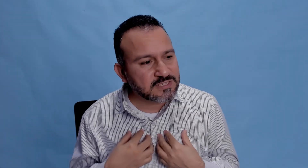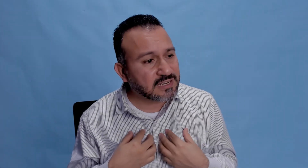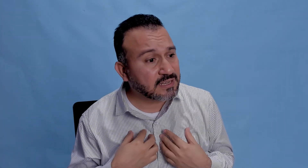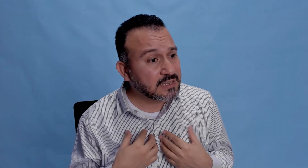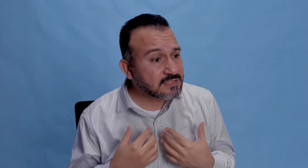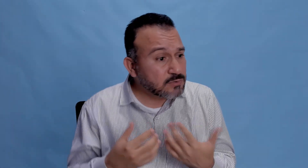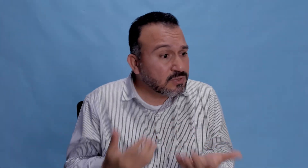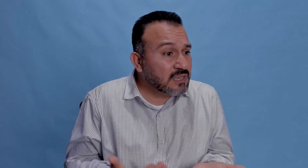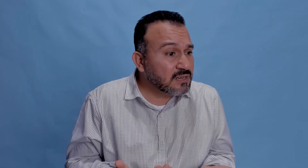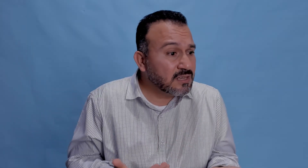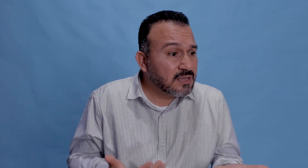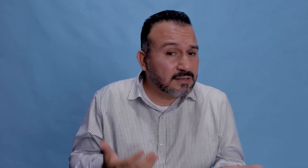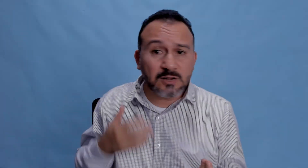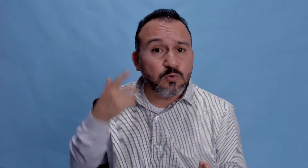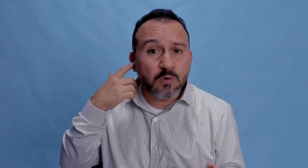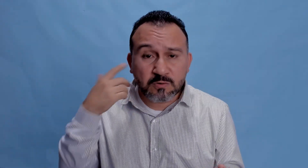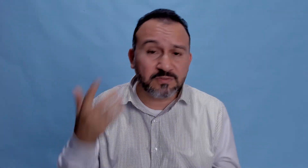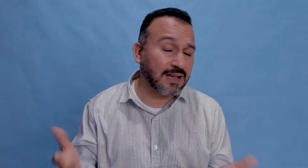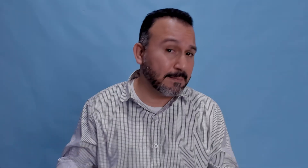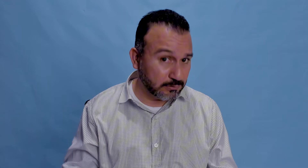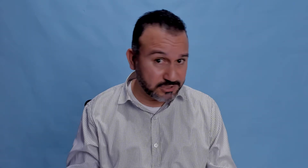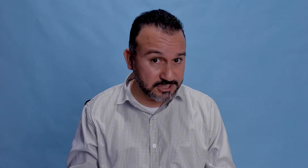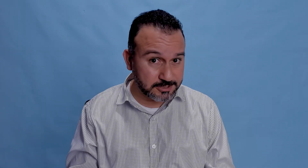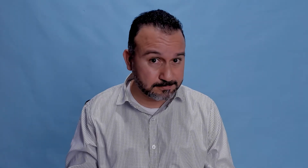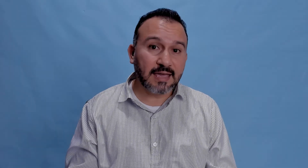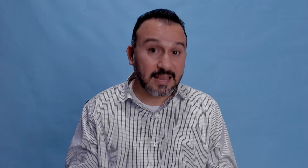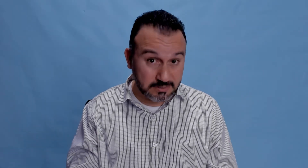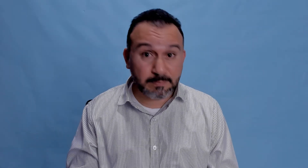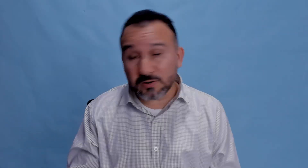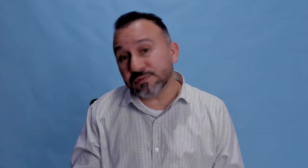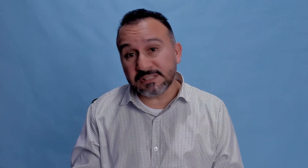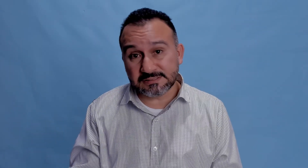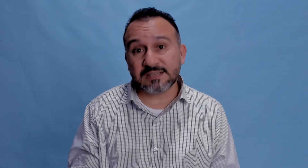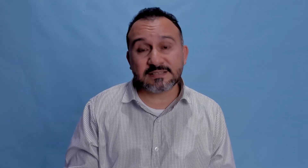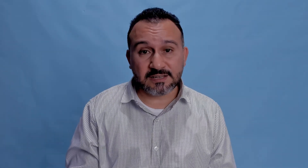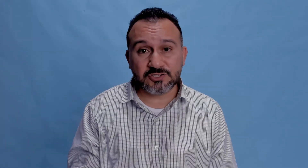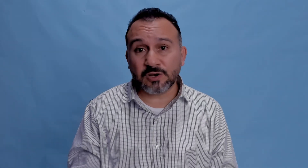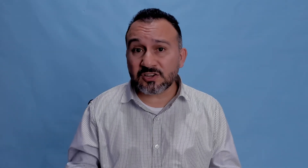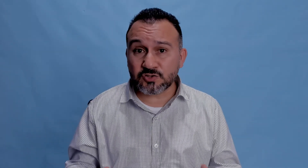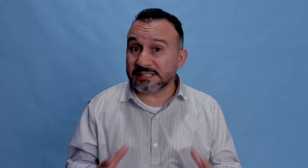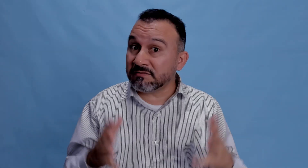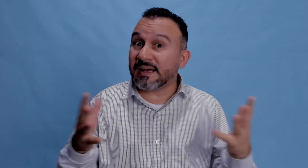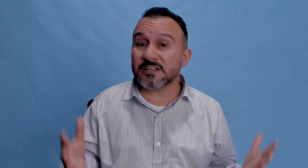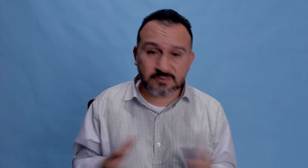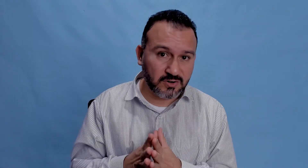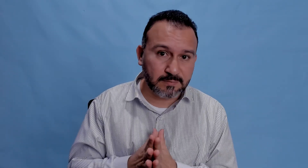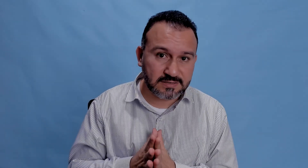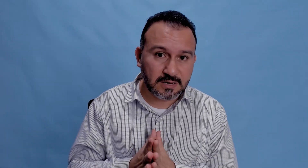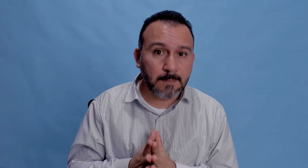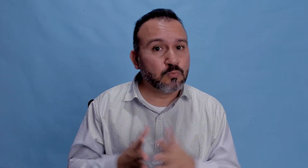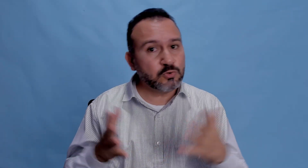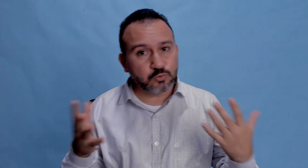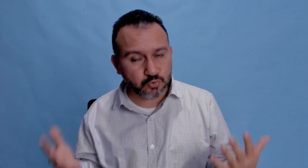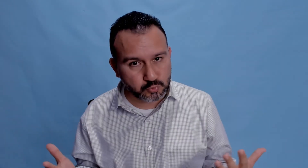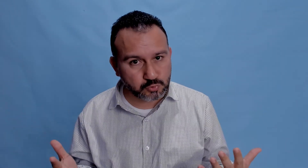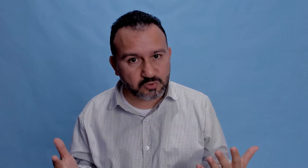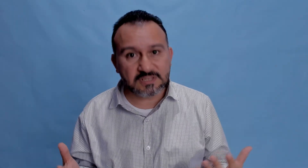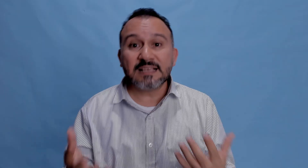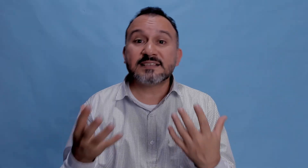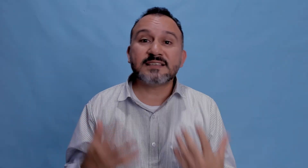música, sendo que ele não ouve a melodia? Essa é uma pergunta interessante. Olha só, tem várias formas. Muitos surdos